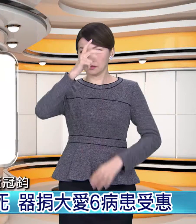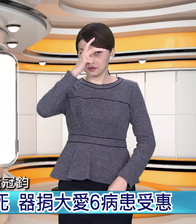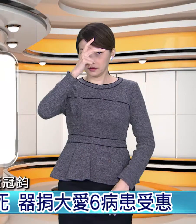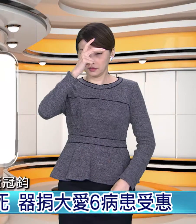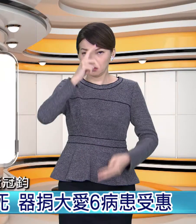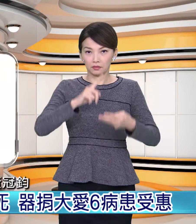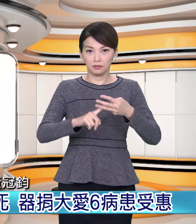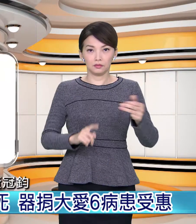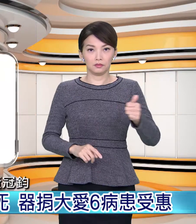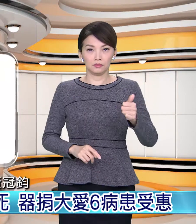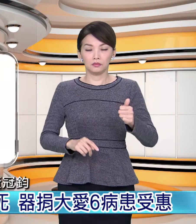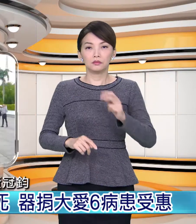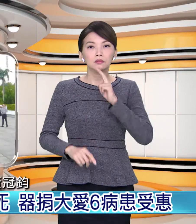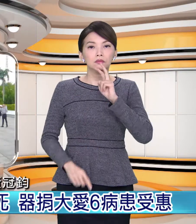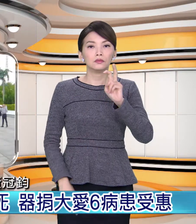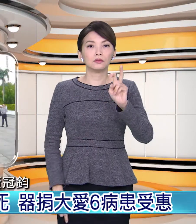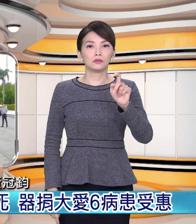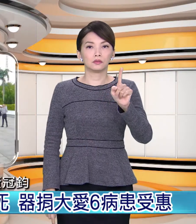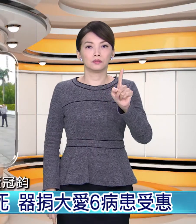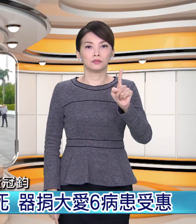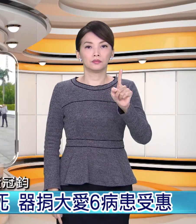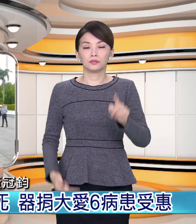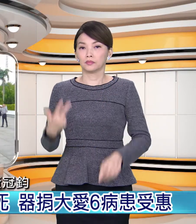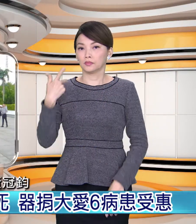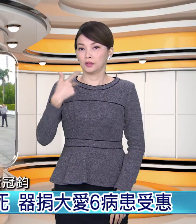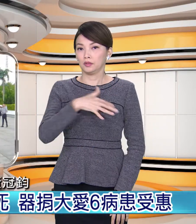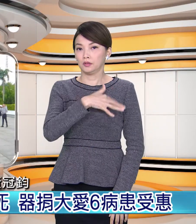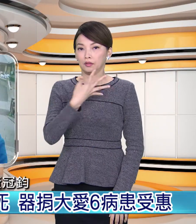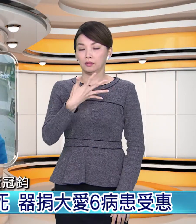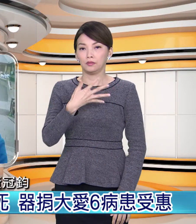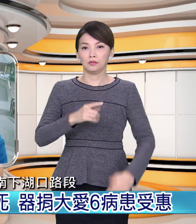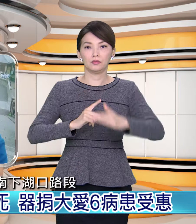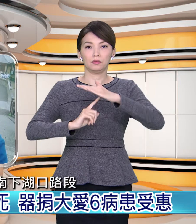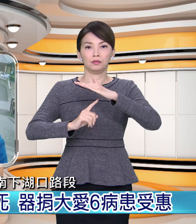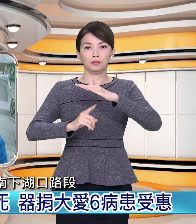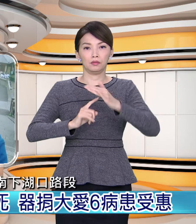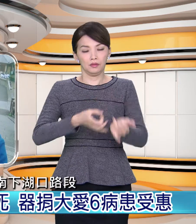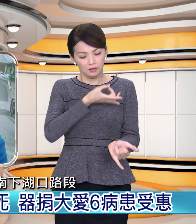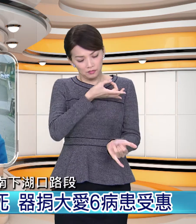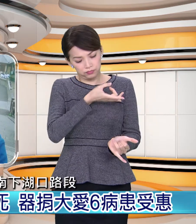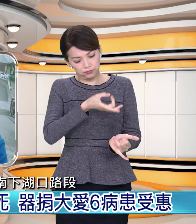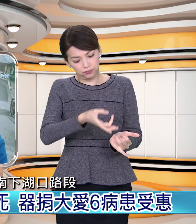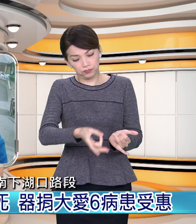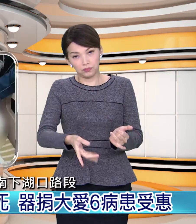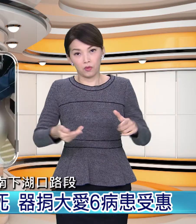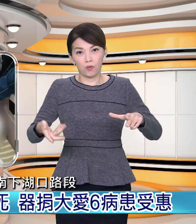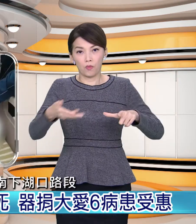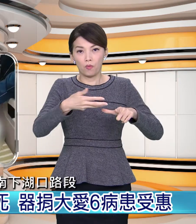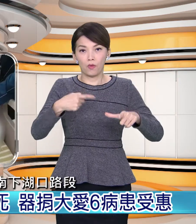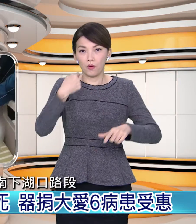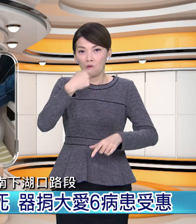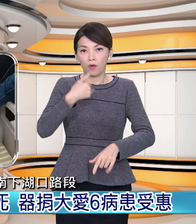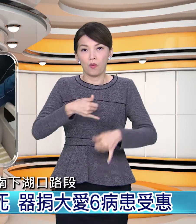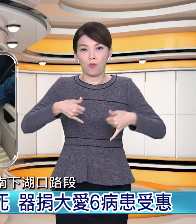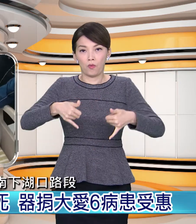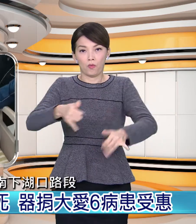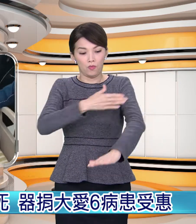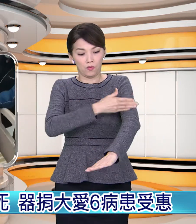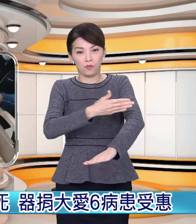国道远景21岁的王皇冠军，上周五在国道1号南下湖口路段处